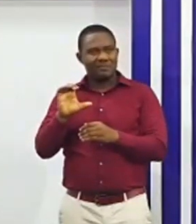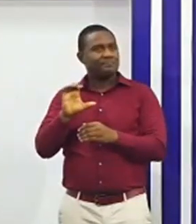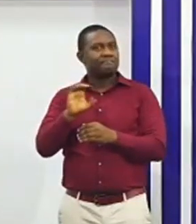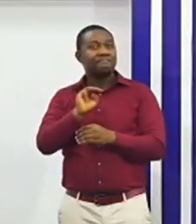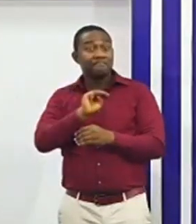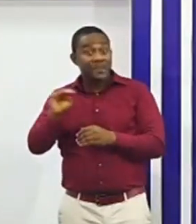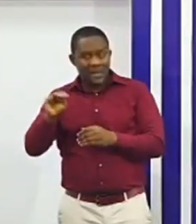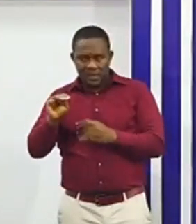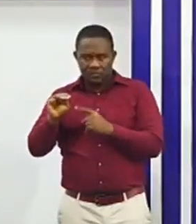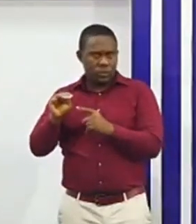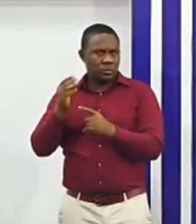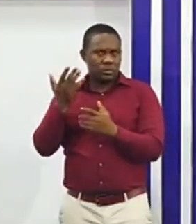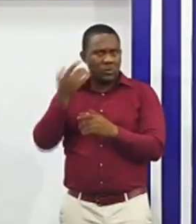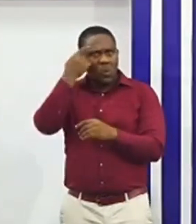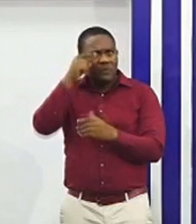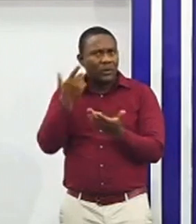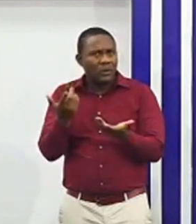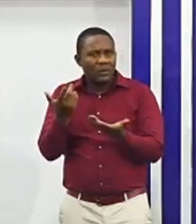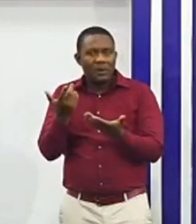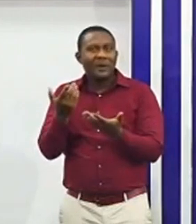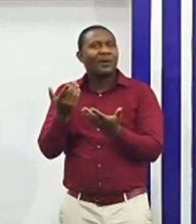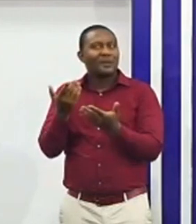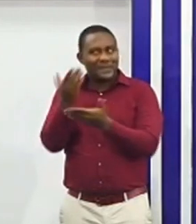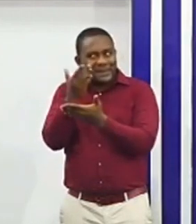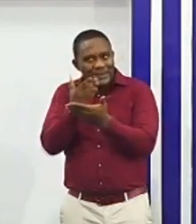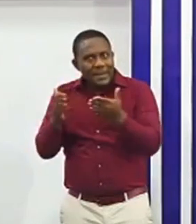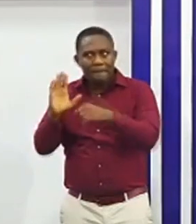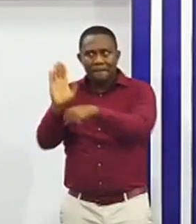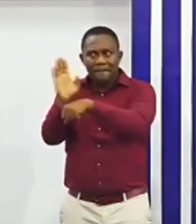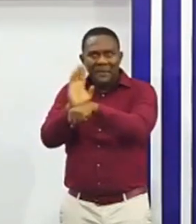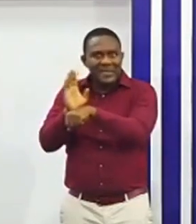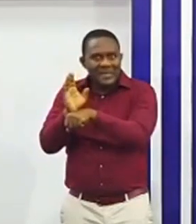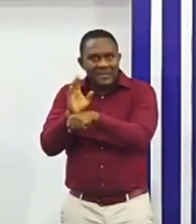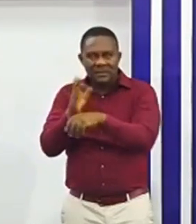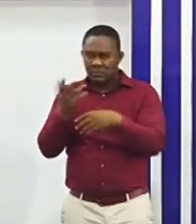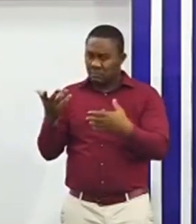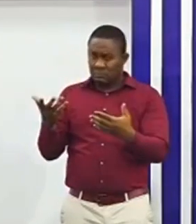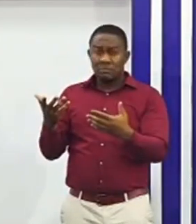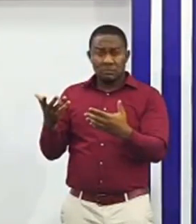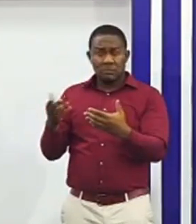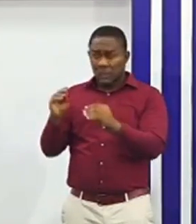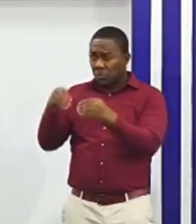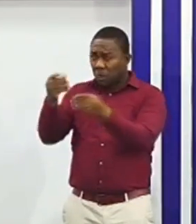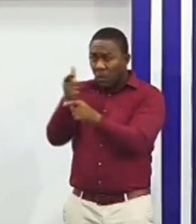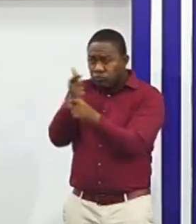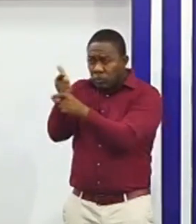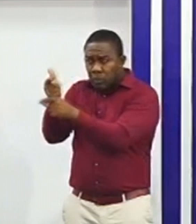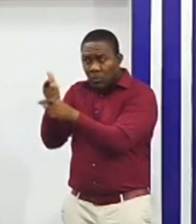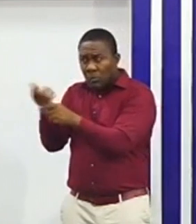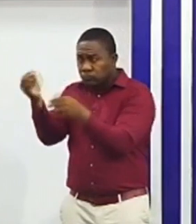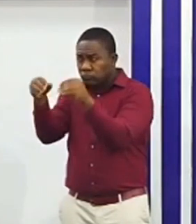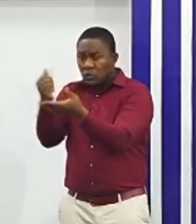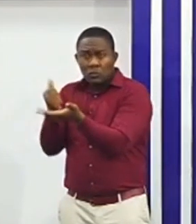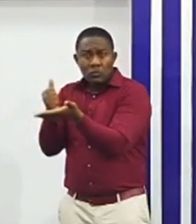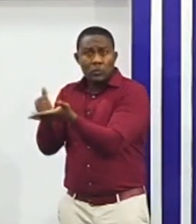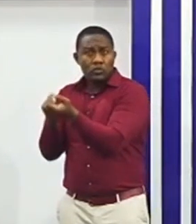be mine na sa tit bin bin abe libiri a companies a be mete peng peng ni libiri a companies a nga po ka ya ga me